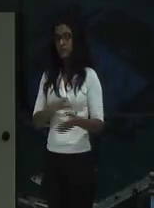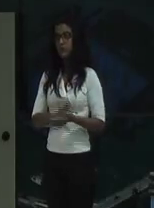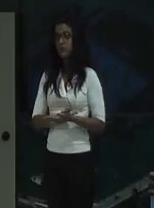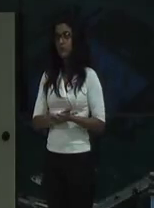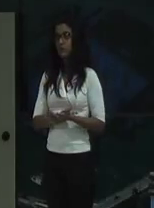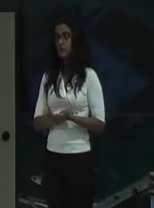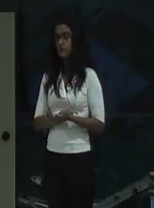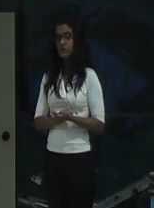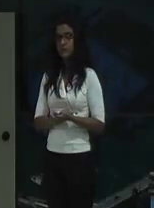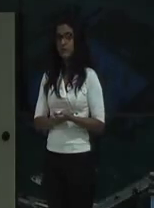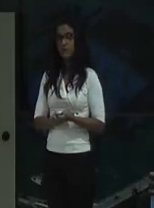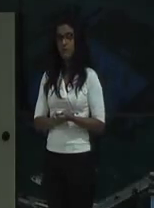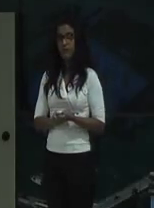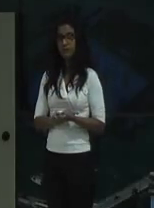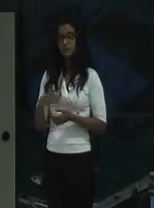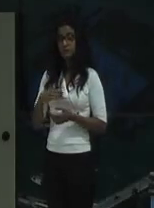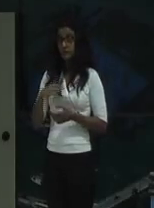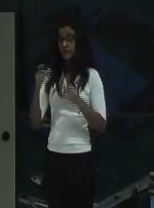de imóveis alugados.